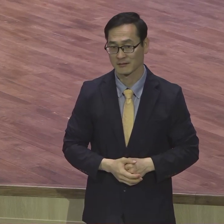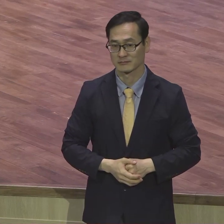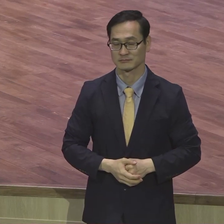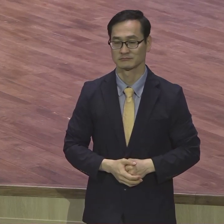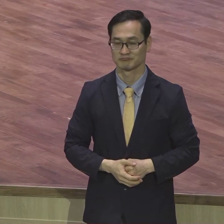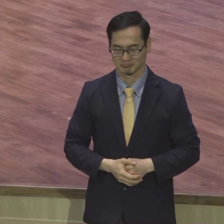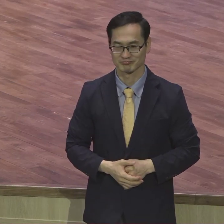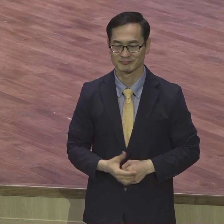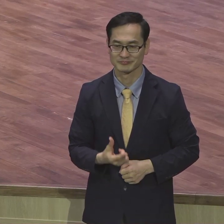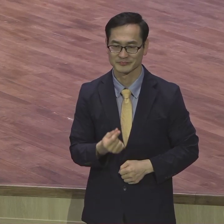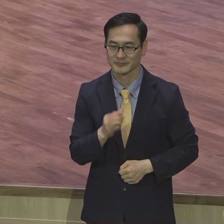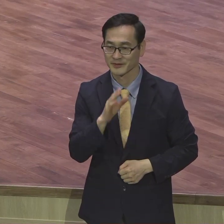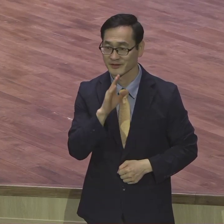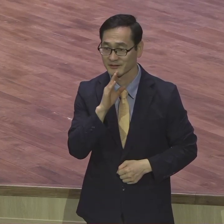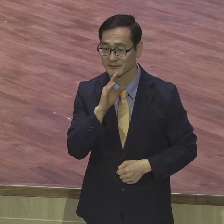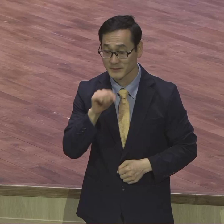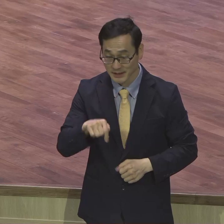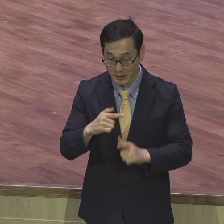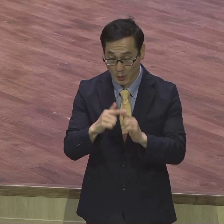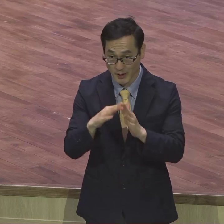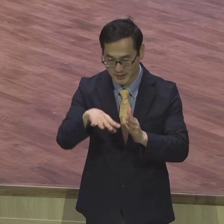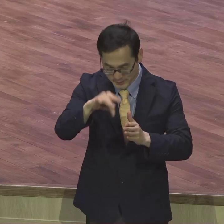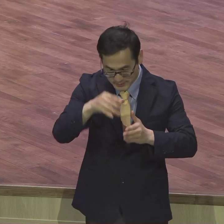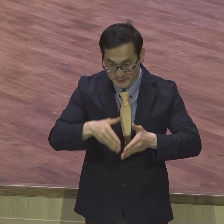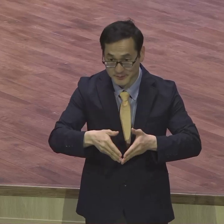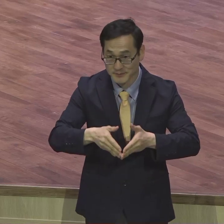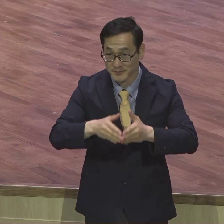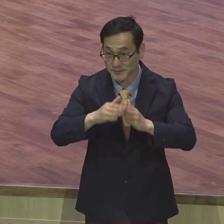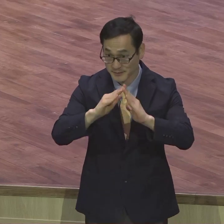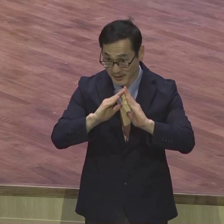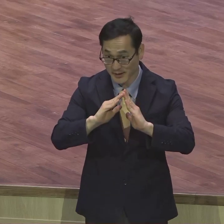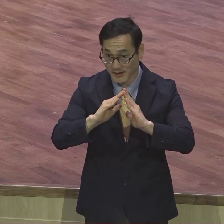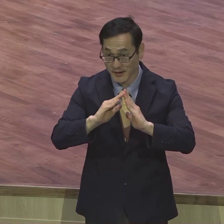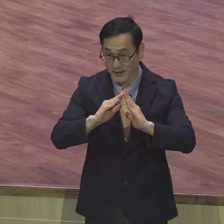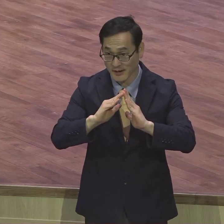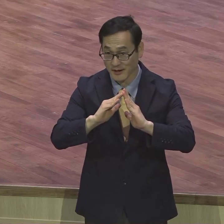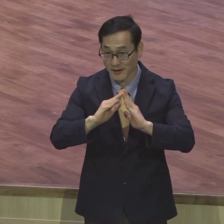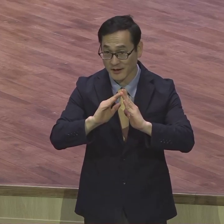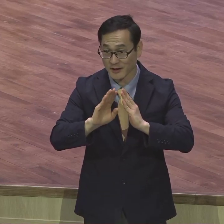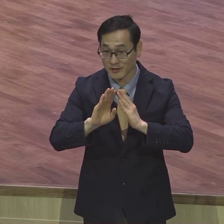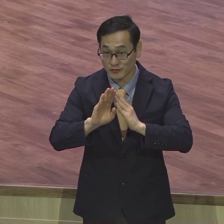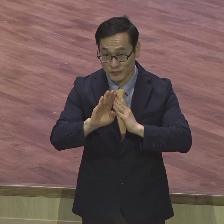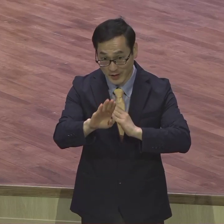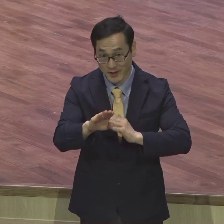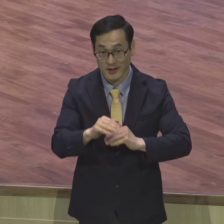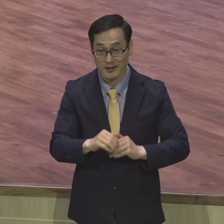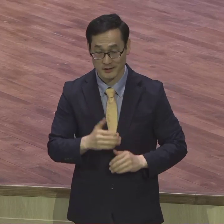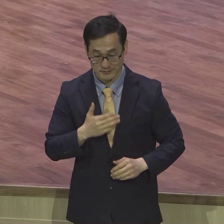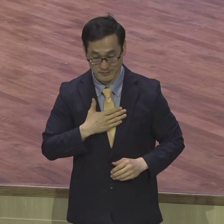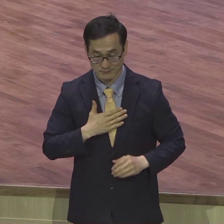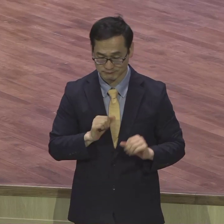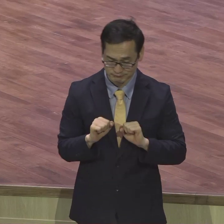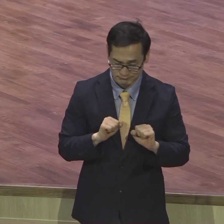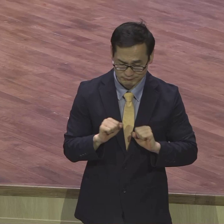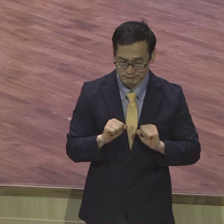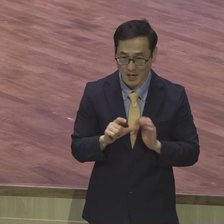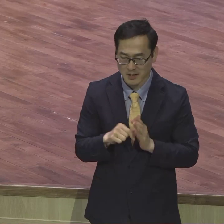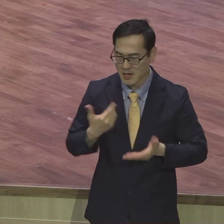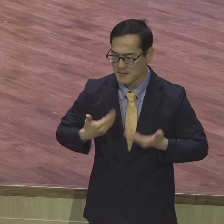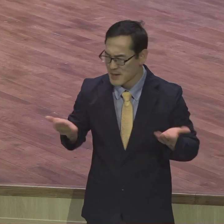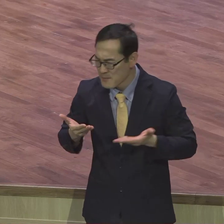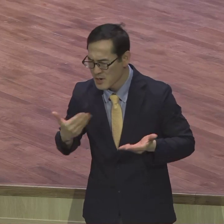네. 네. 이 교회를 교척해서 이 교회를 단용하는 정목사도 누린다는데 뭐 조그만 직분을 맡다가 고민하고